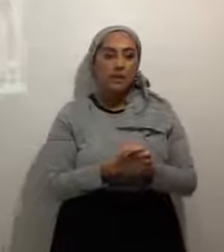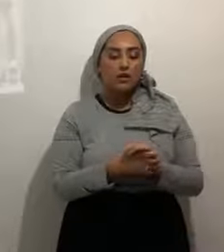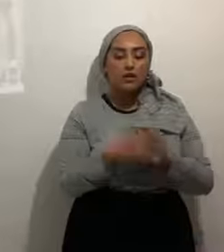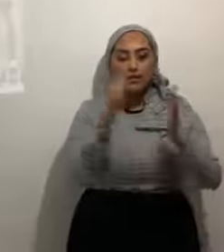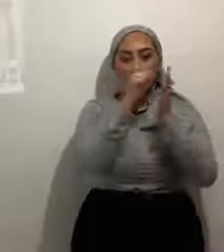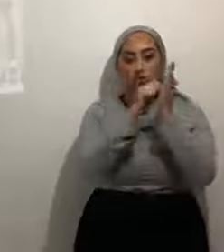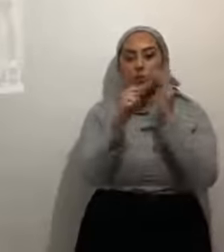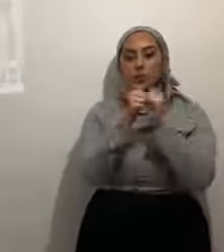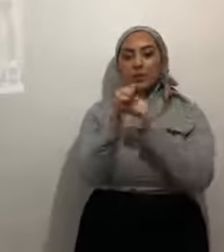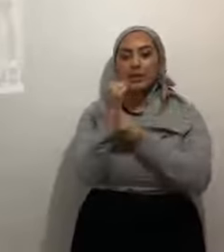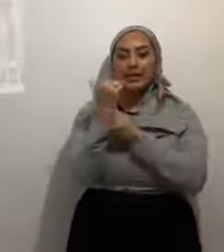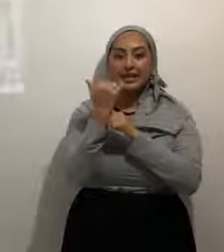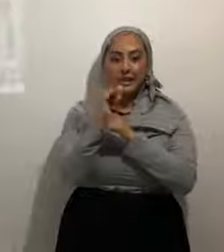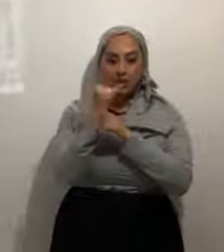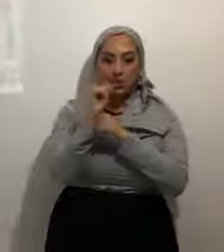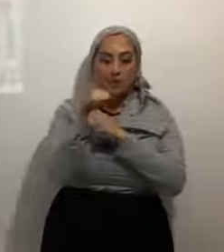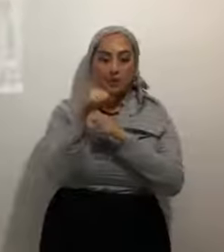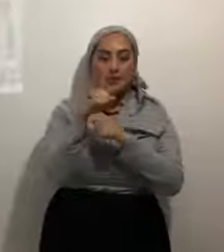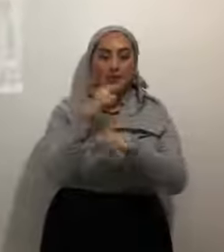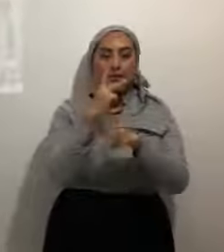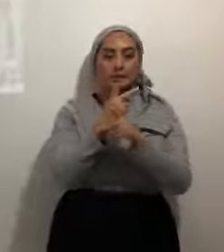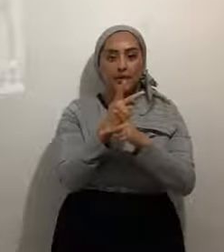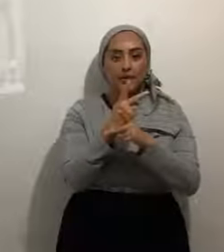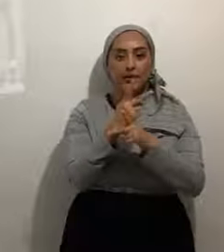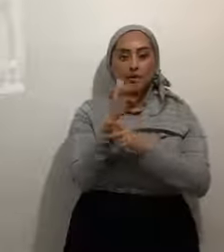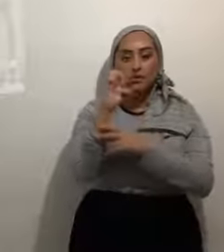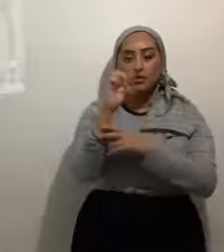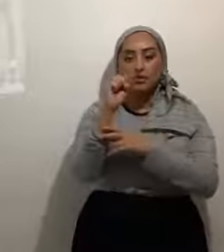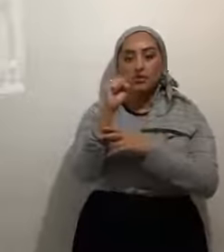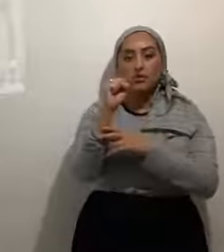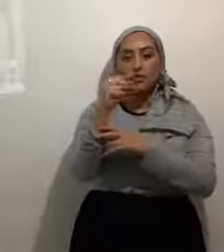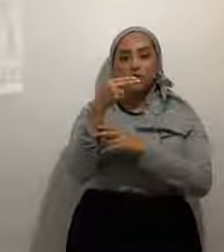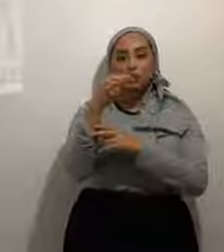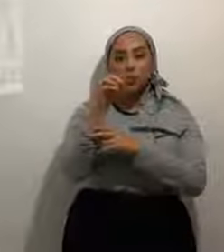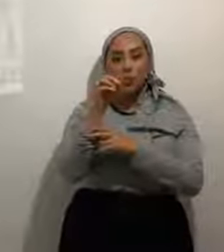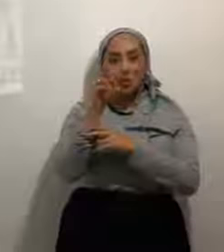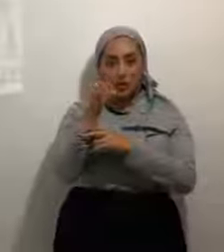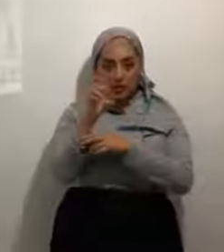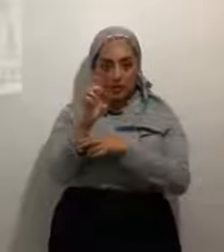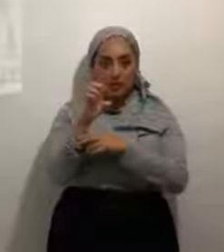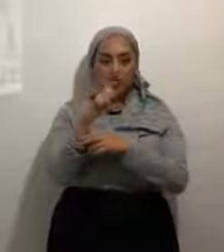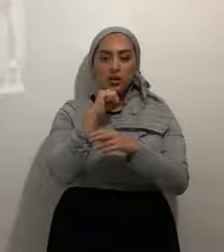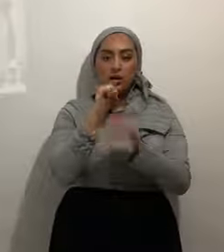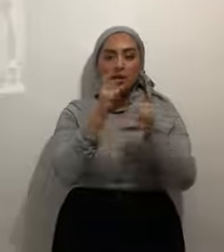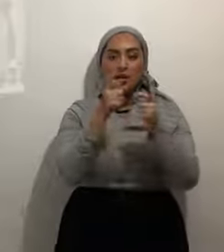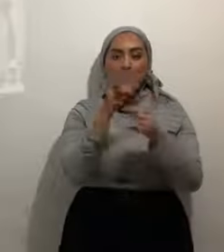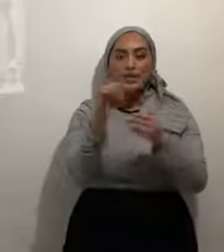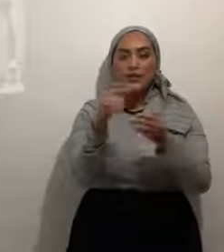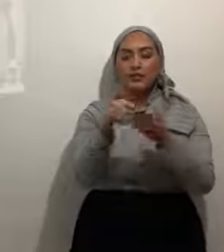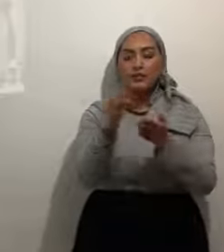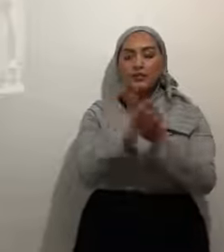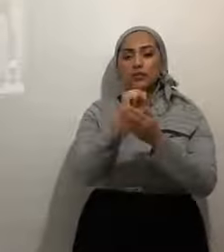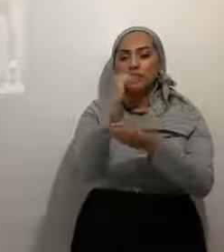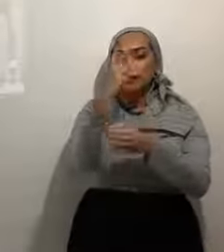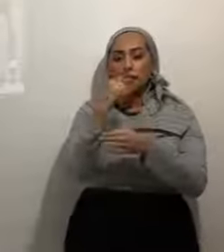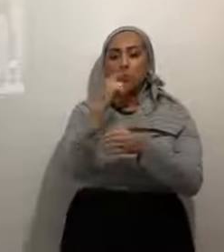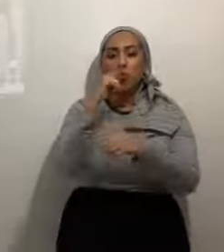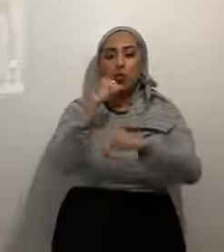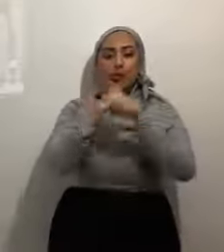con amarillo, ¿sí? Guarda, dice Moro, guarda. Entonces, no dará tu pie resbaladero ni se dormirá el que te guarda,